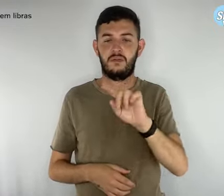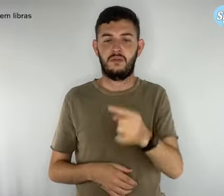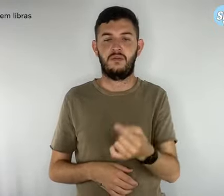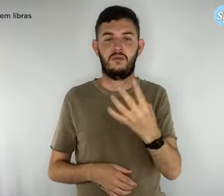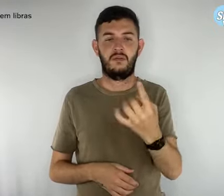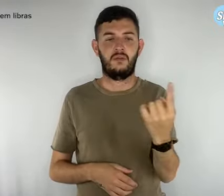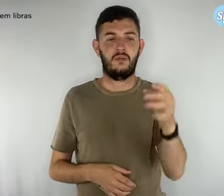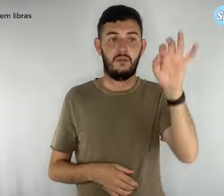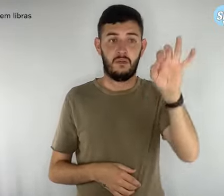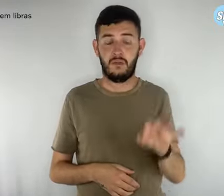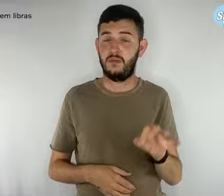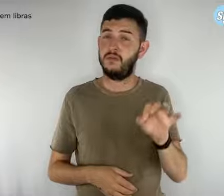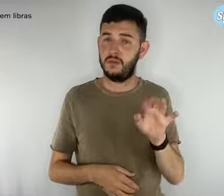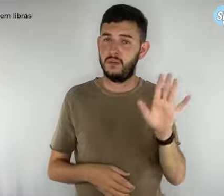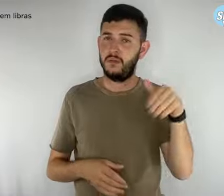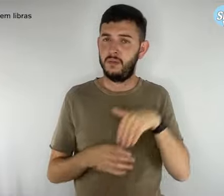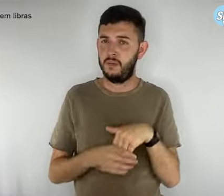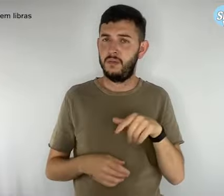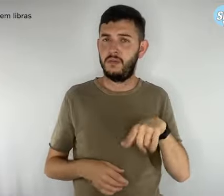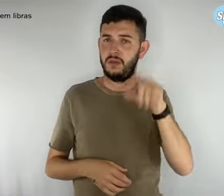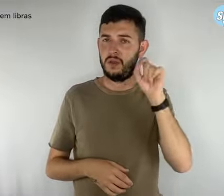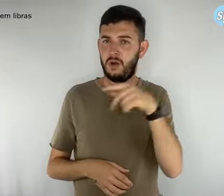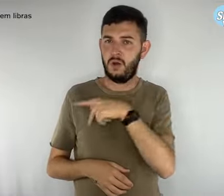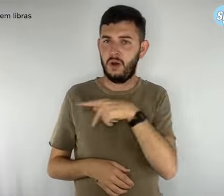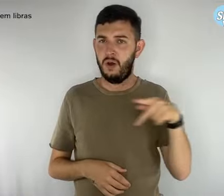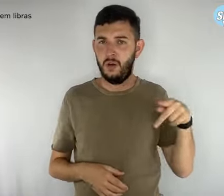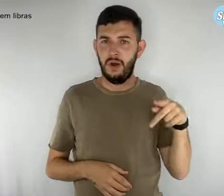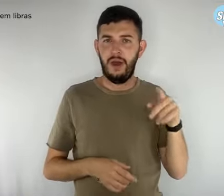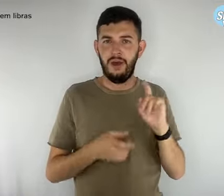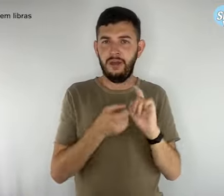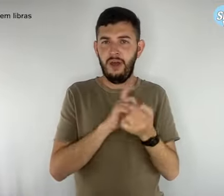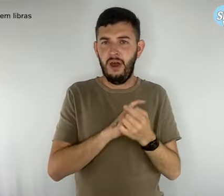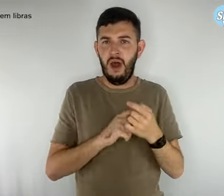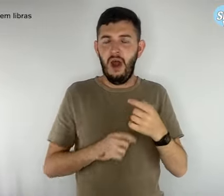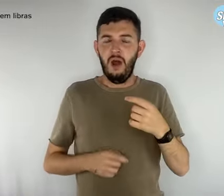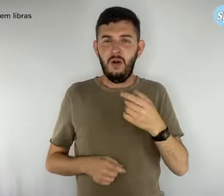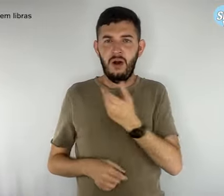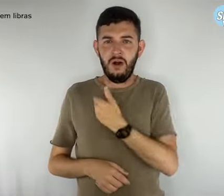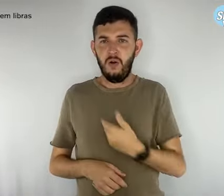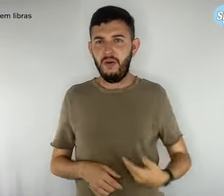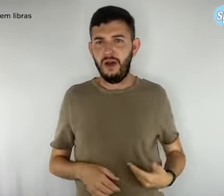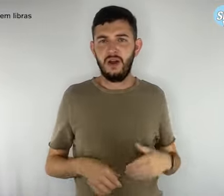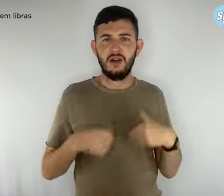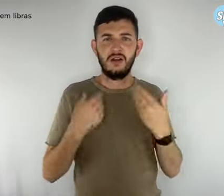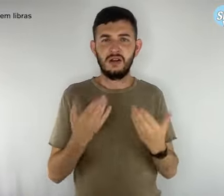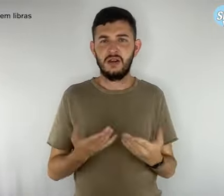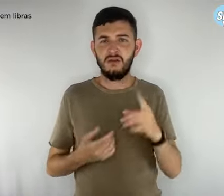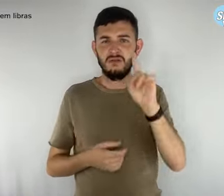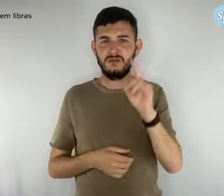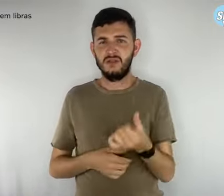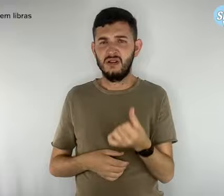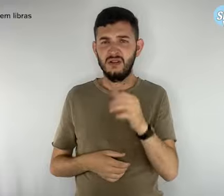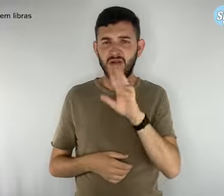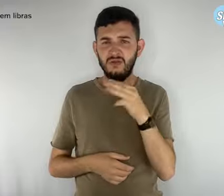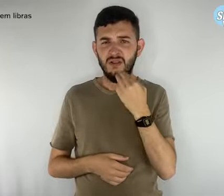55,41% dos eleitores optaram pelo sistema presidencialista de governo e